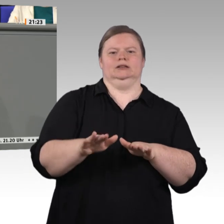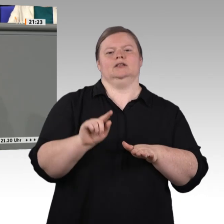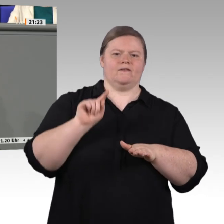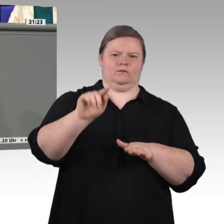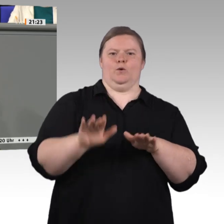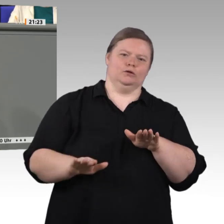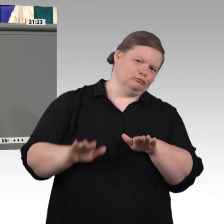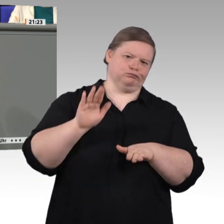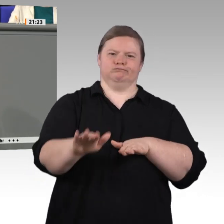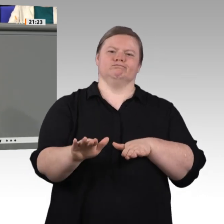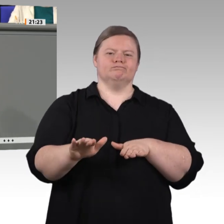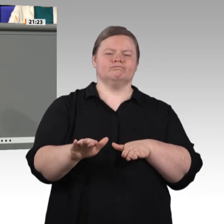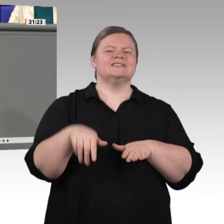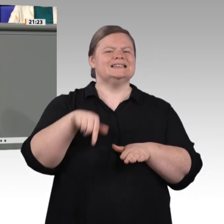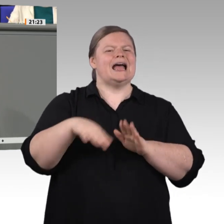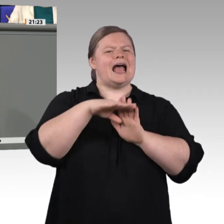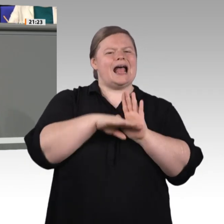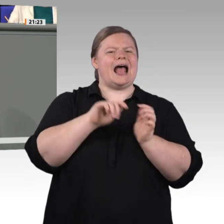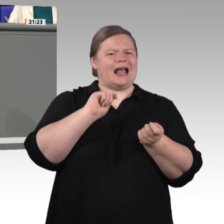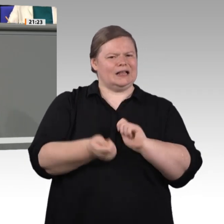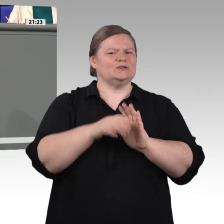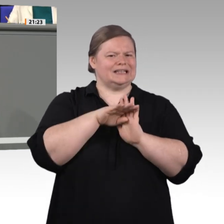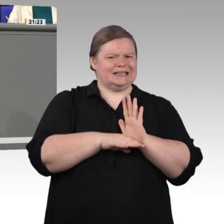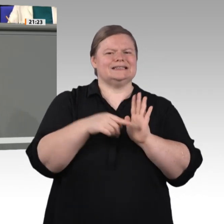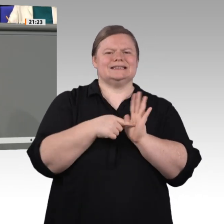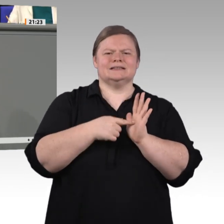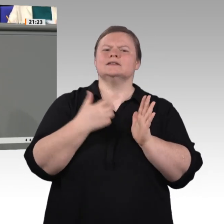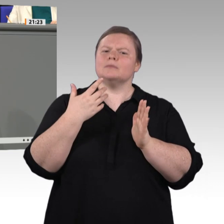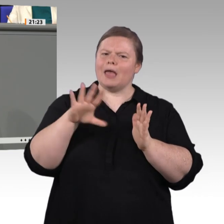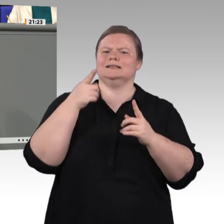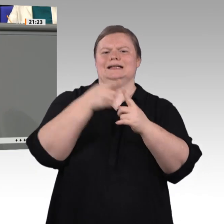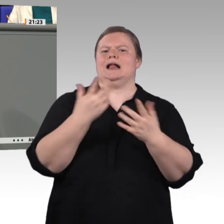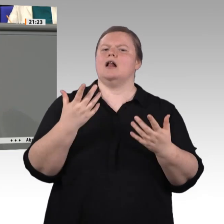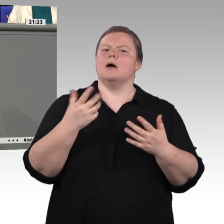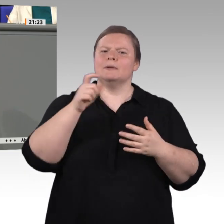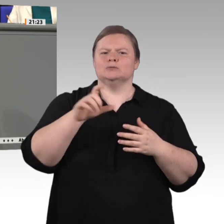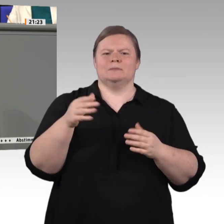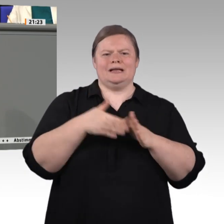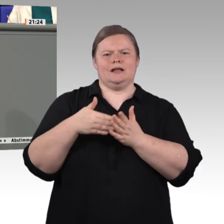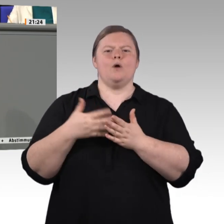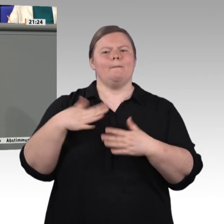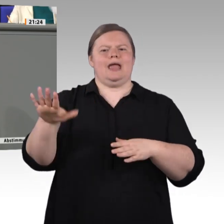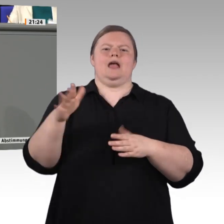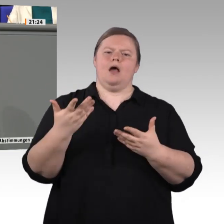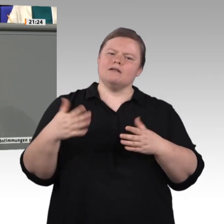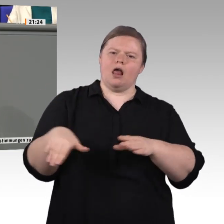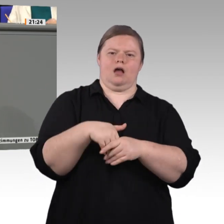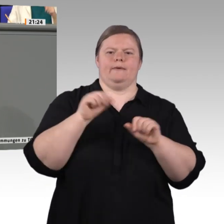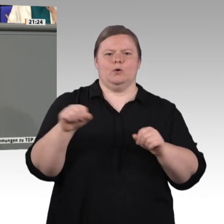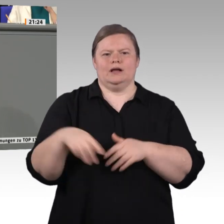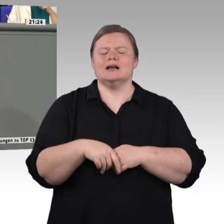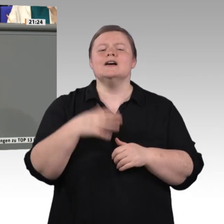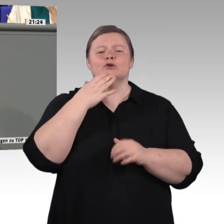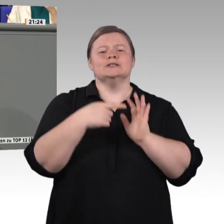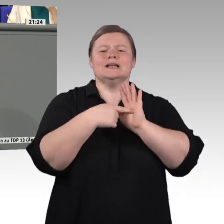genau gemeint ist. Erstens. Wir lösen das Eingliederungshilferecht heraus aus dem Fürsorgerecht